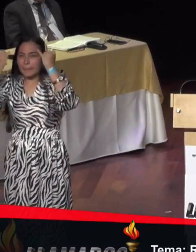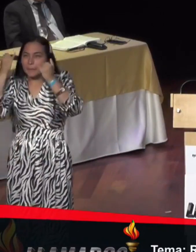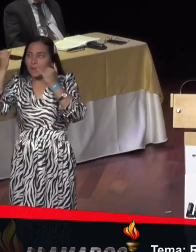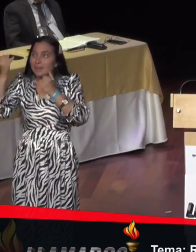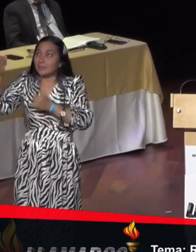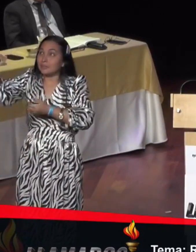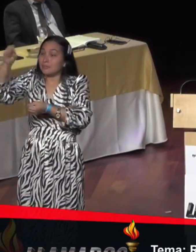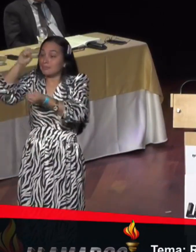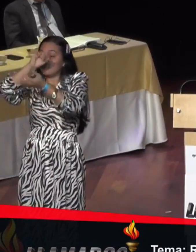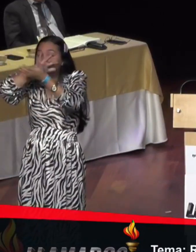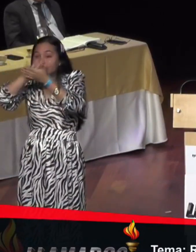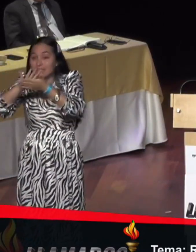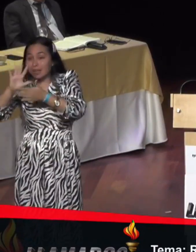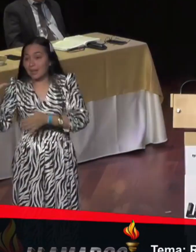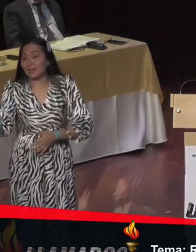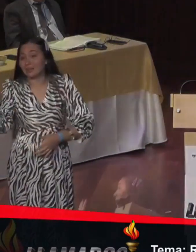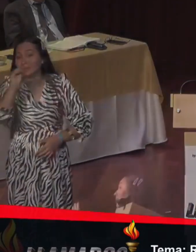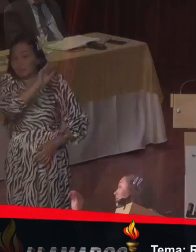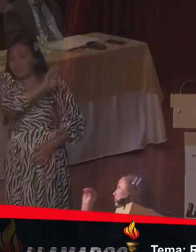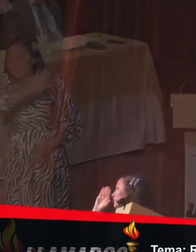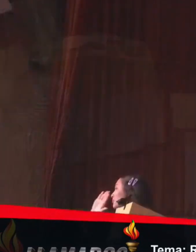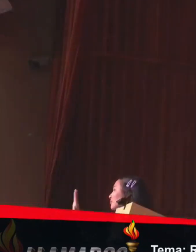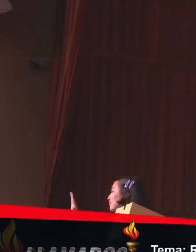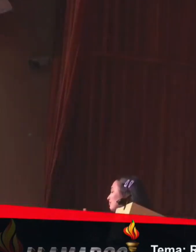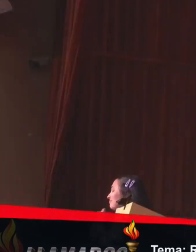santidad conviene a nuestra casa.